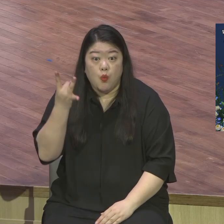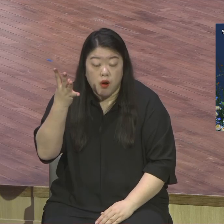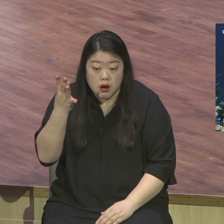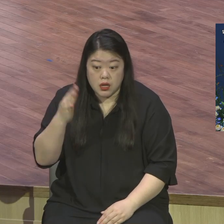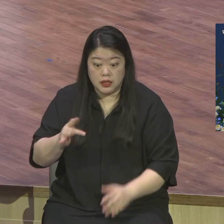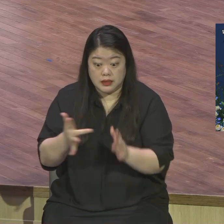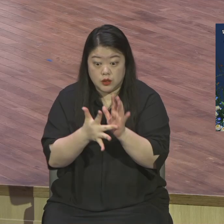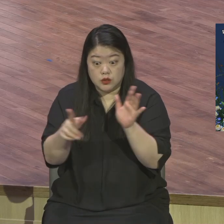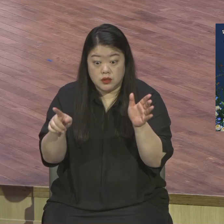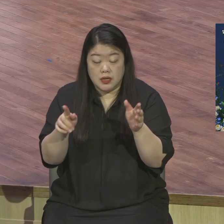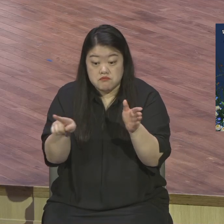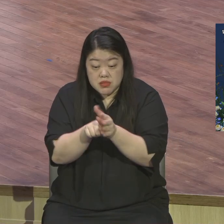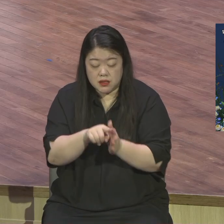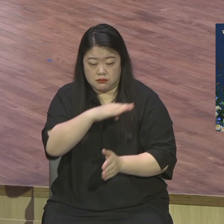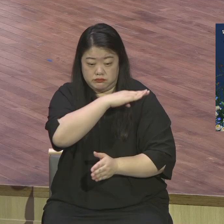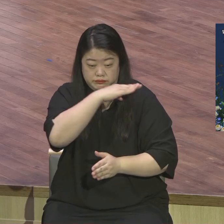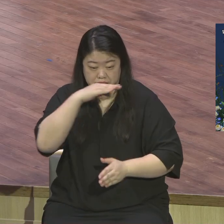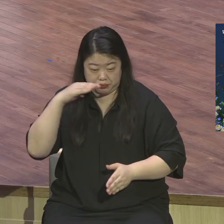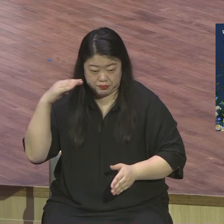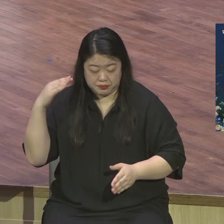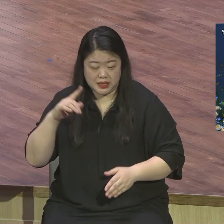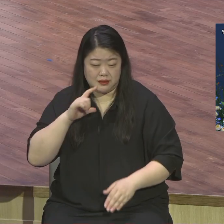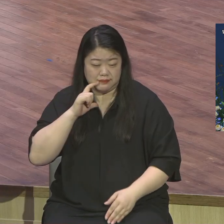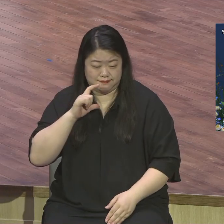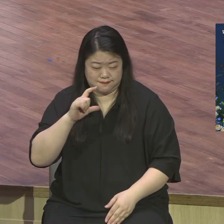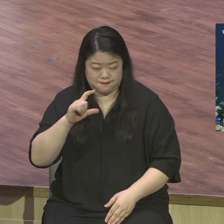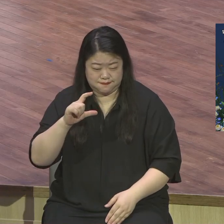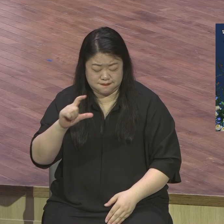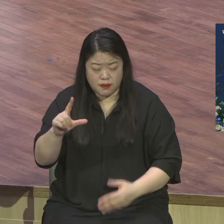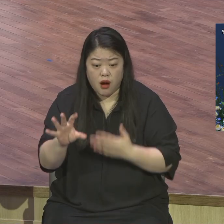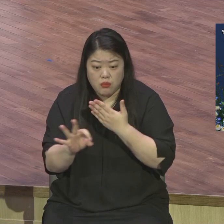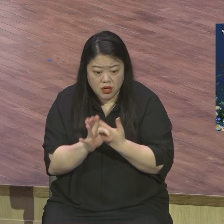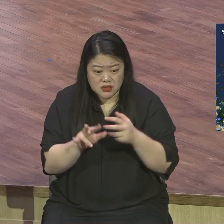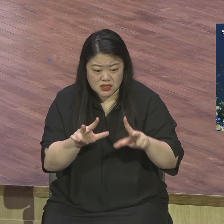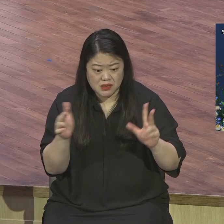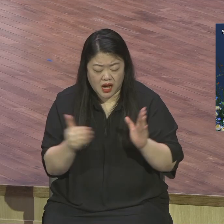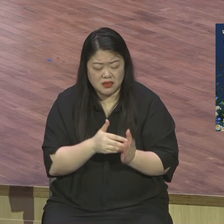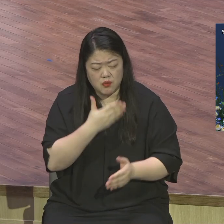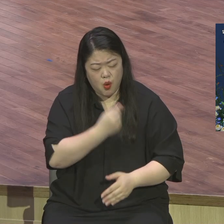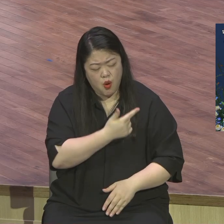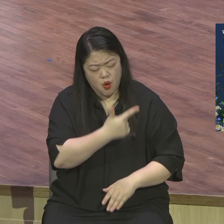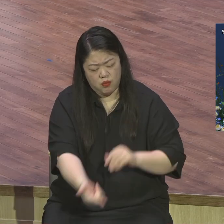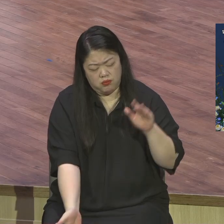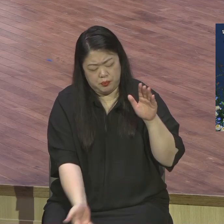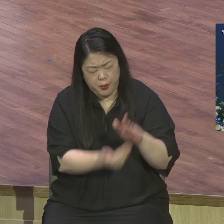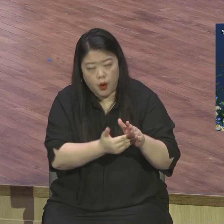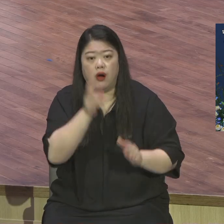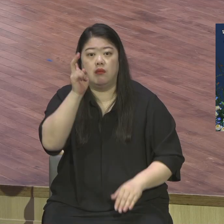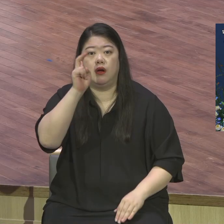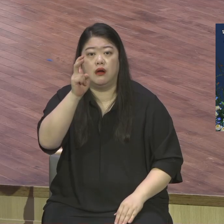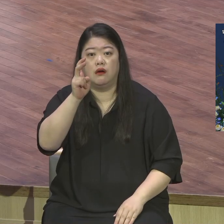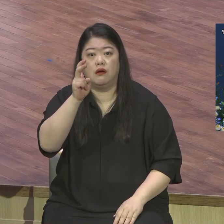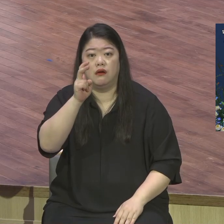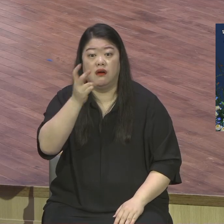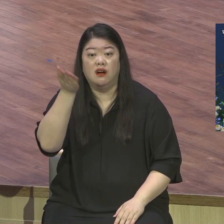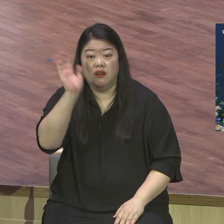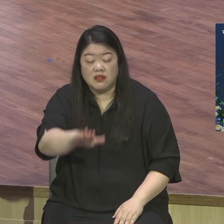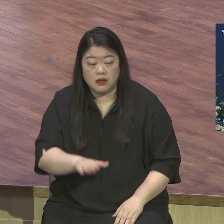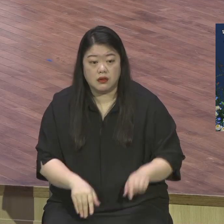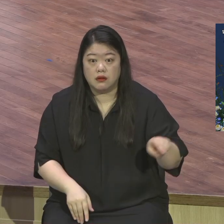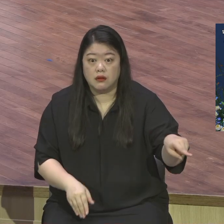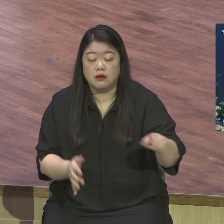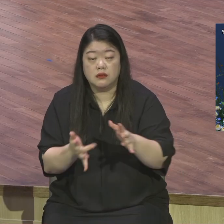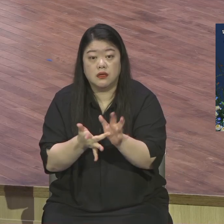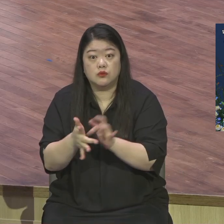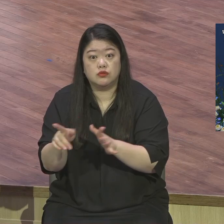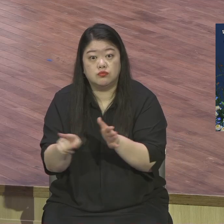선민들이 가장 처참하게 된 거죠. 예수를 믿는다면서도 예수를 제대로 예배 실패하면 불순저보다 더